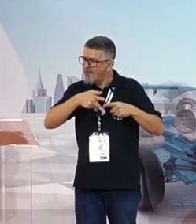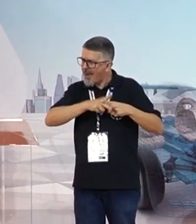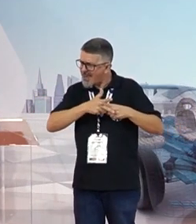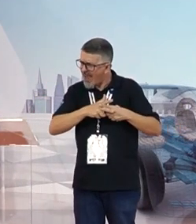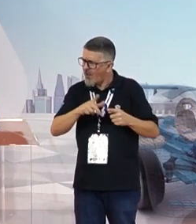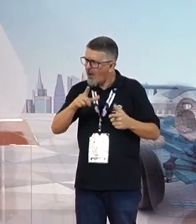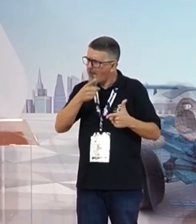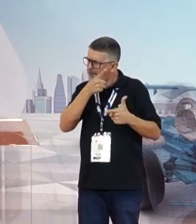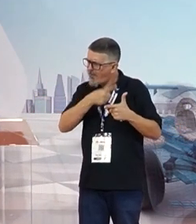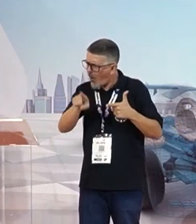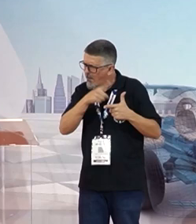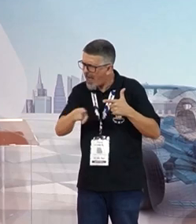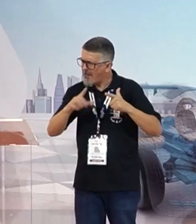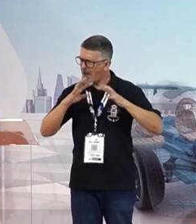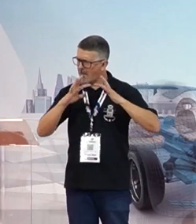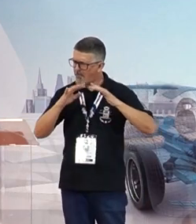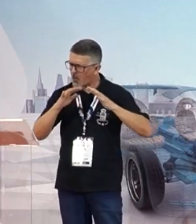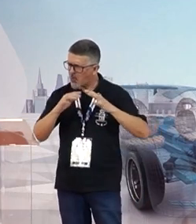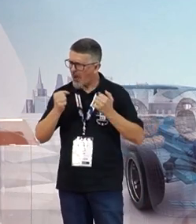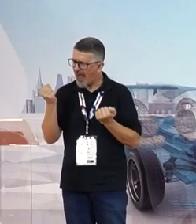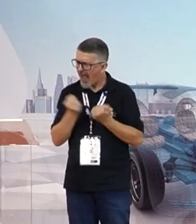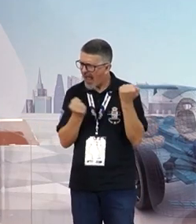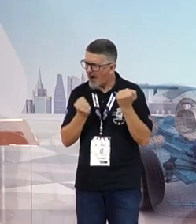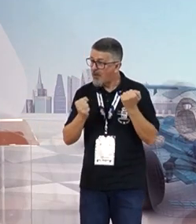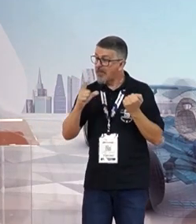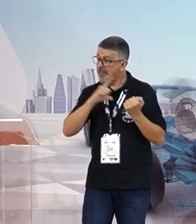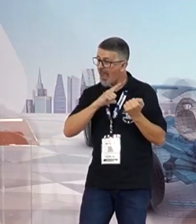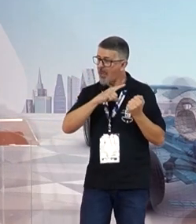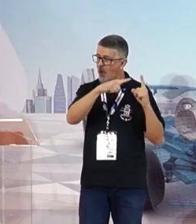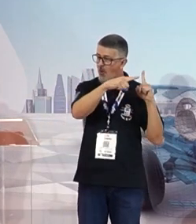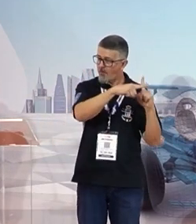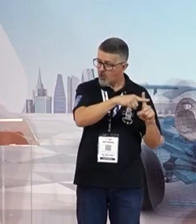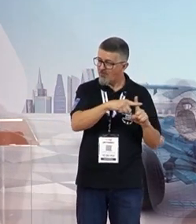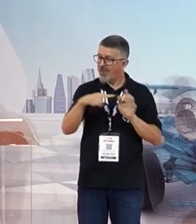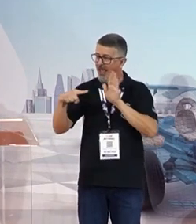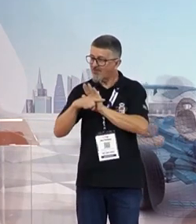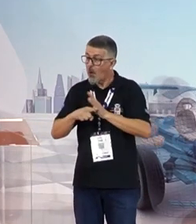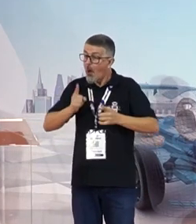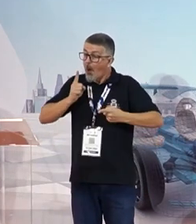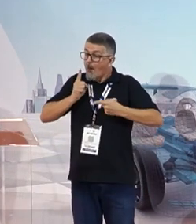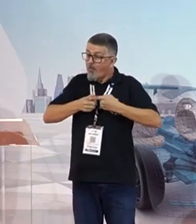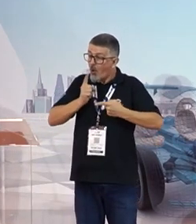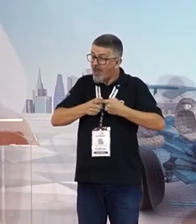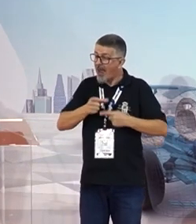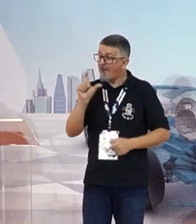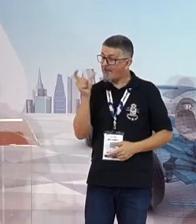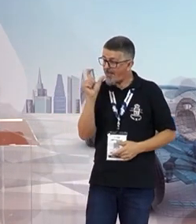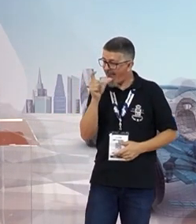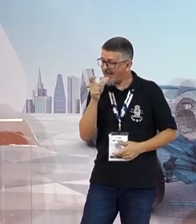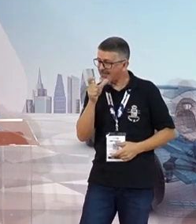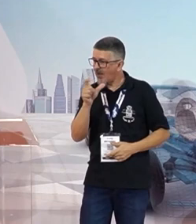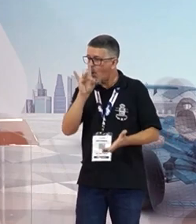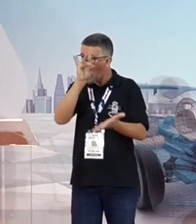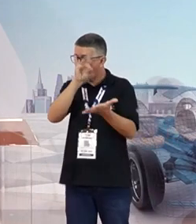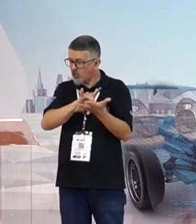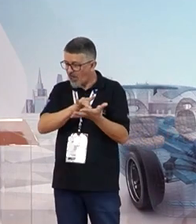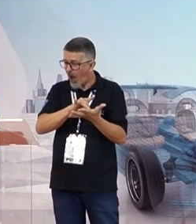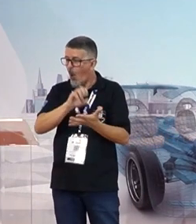sobre oficinas, né, que tem problema, que dão problema já, essas oficinas também que tem pontos